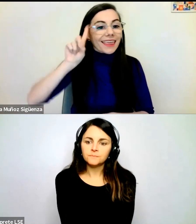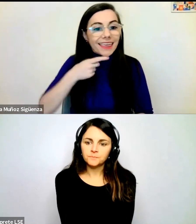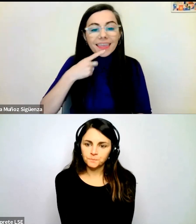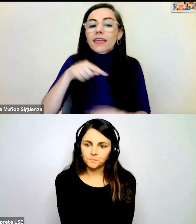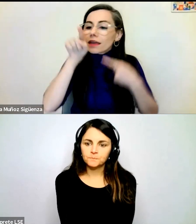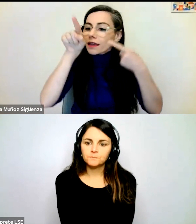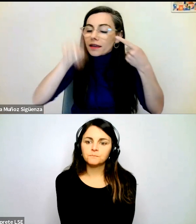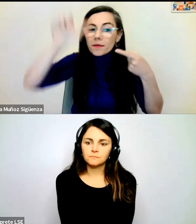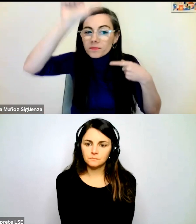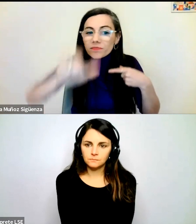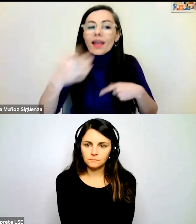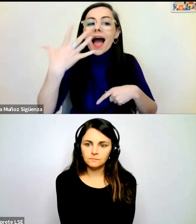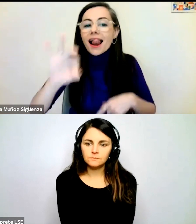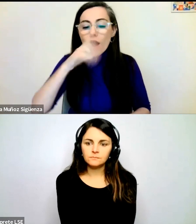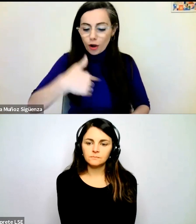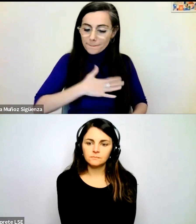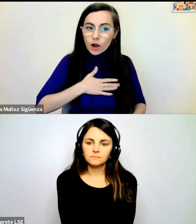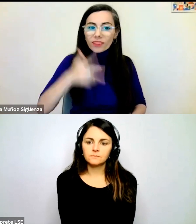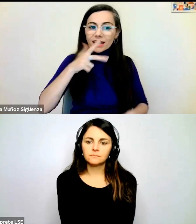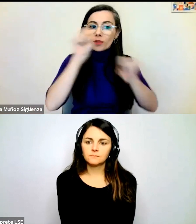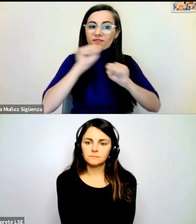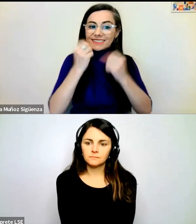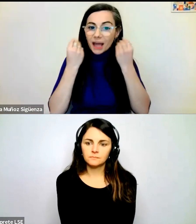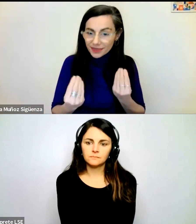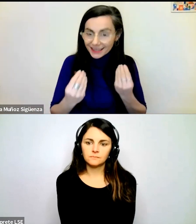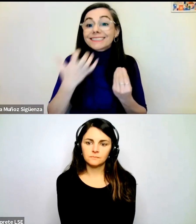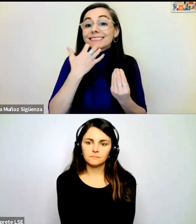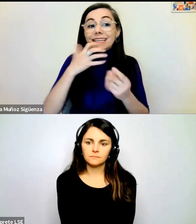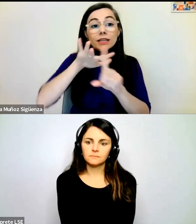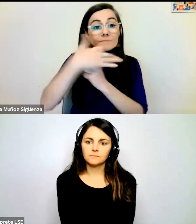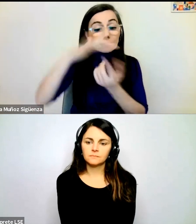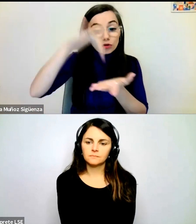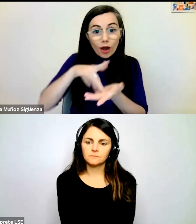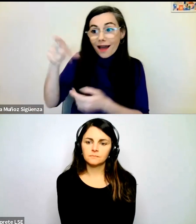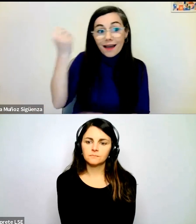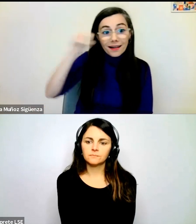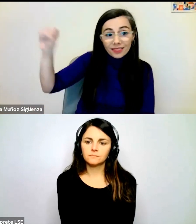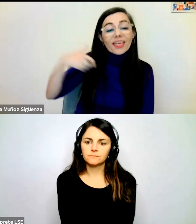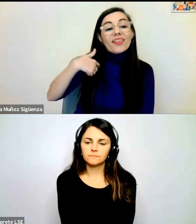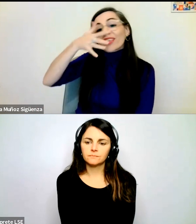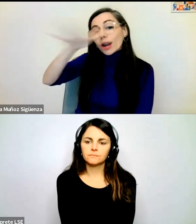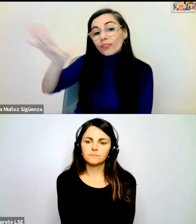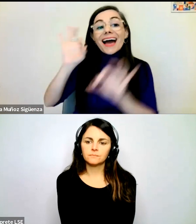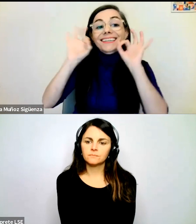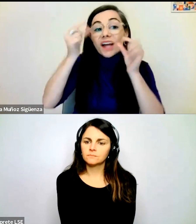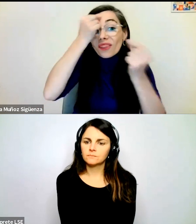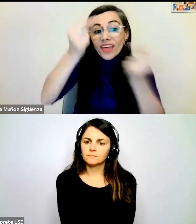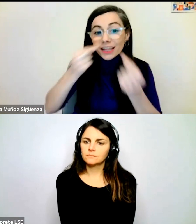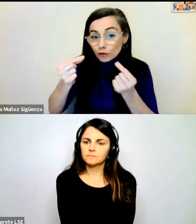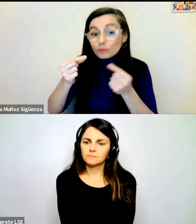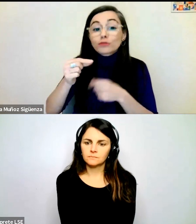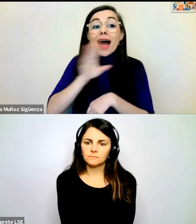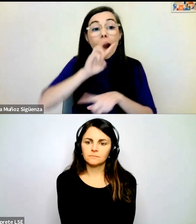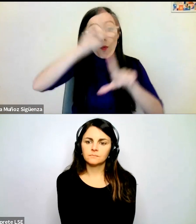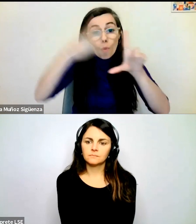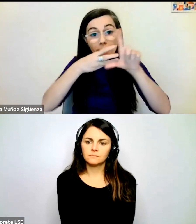son vuestros derechos concretamente como personas sordas y saber cómo defenderos. Que si en